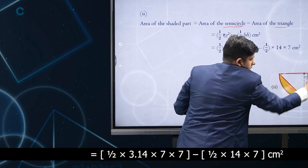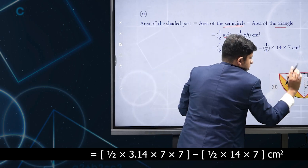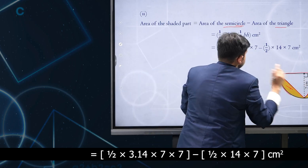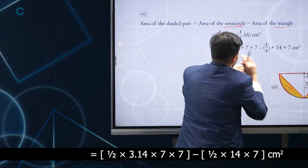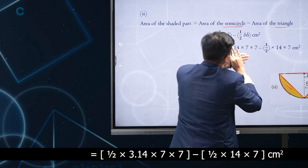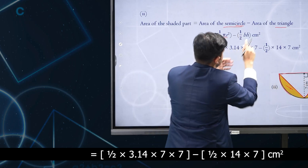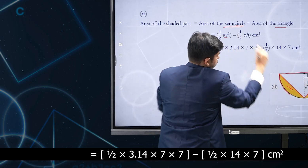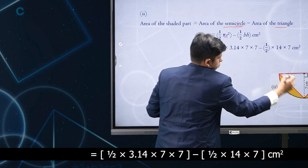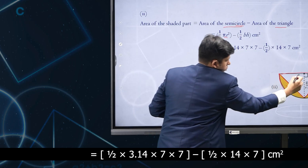square.